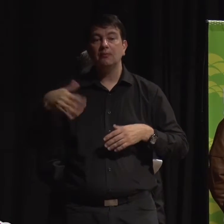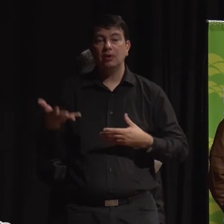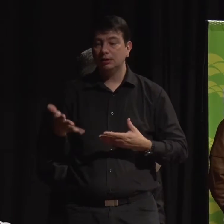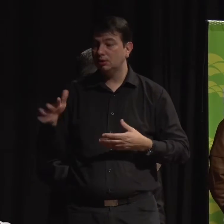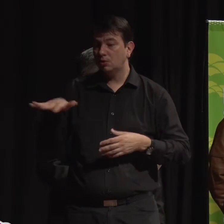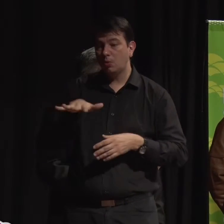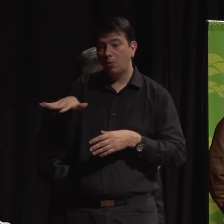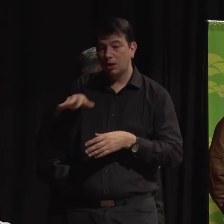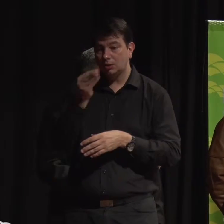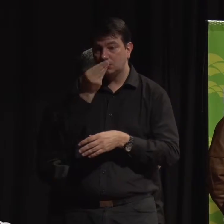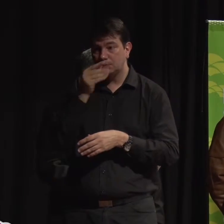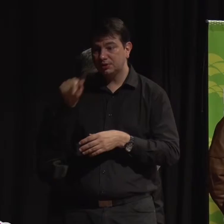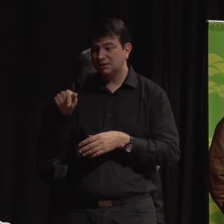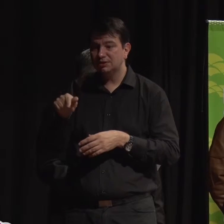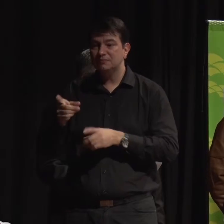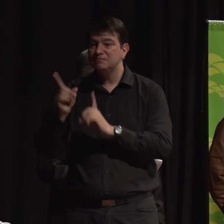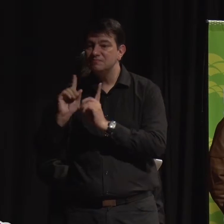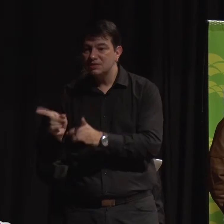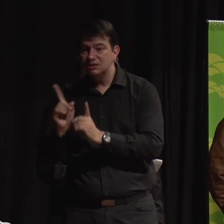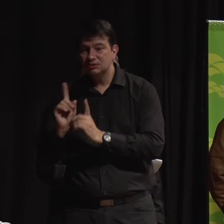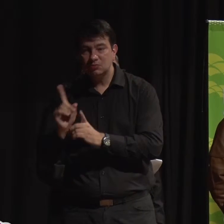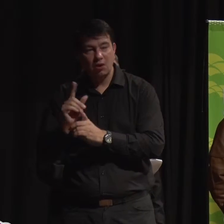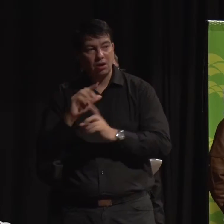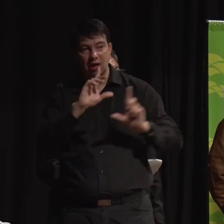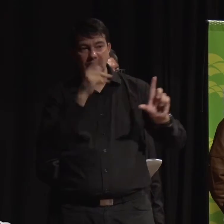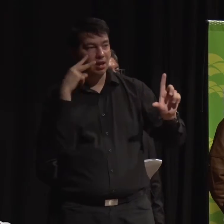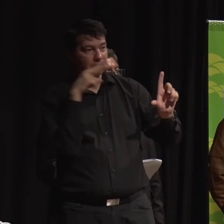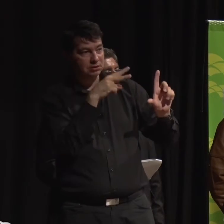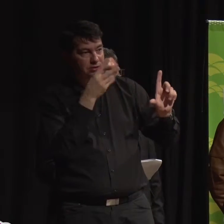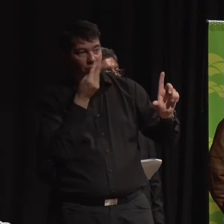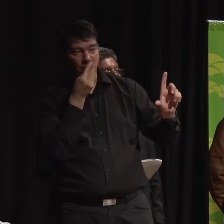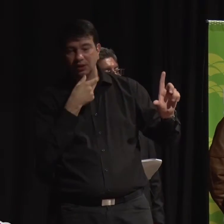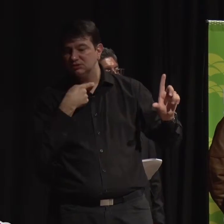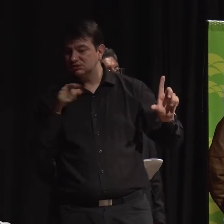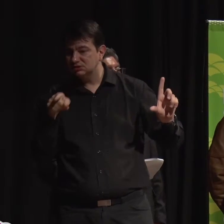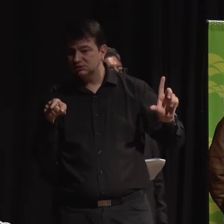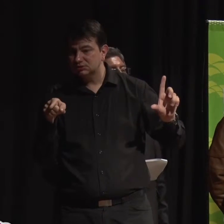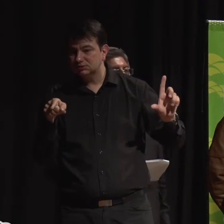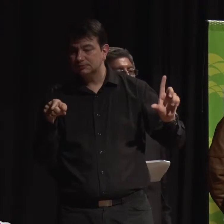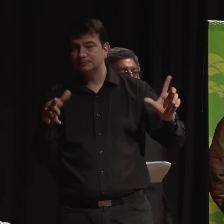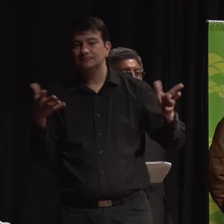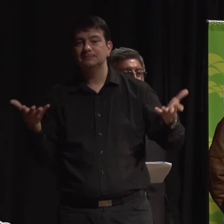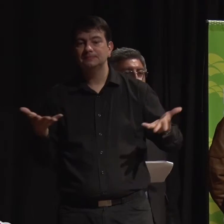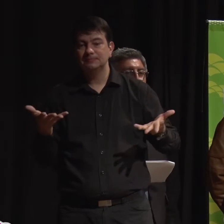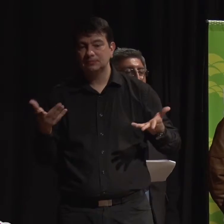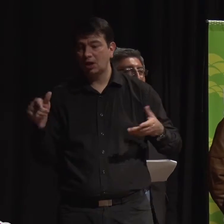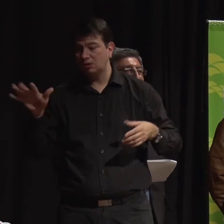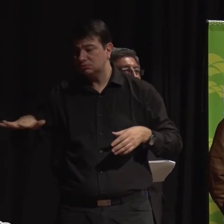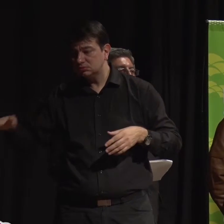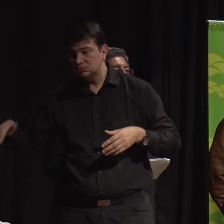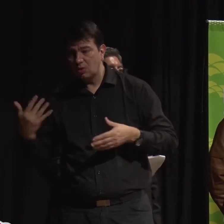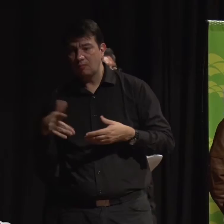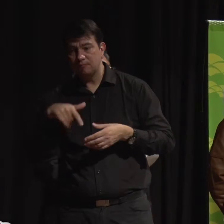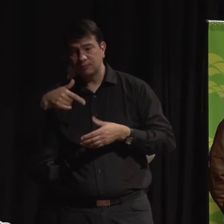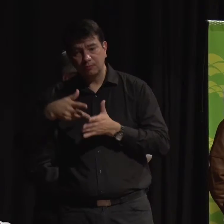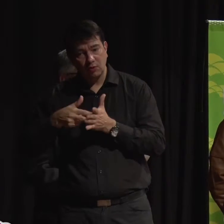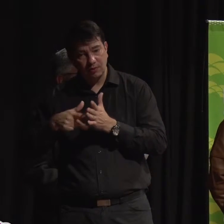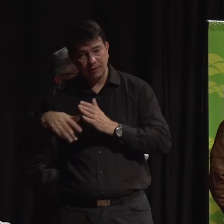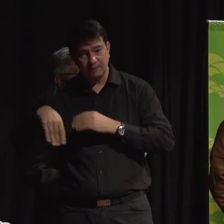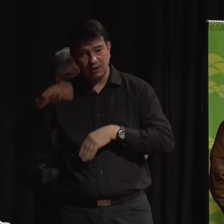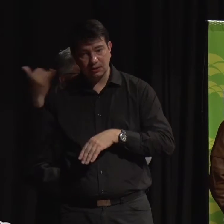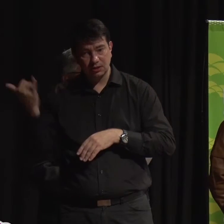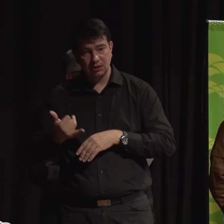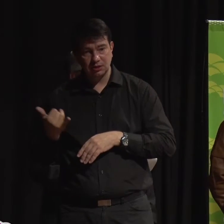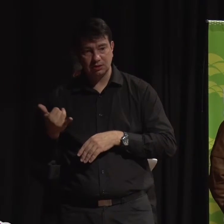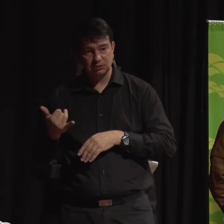se ve porque los chicos quieren comer esas cosas que ven en la televisión y son los que más sufren digamos después todo